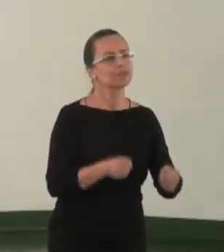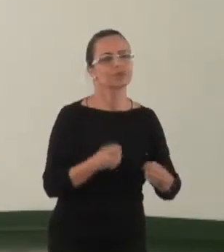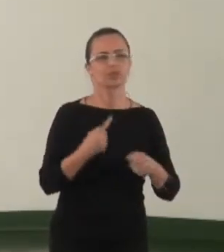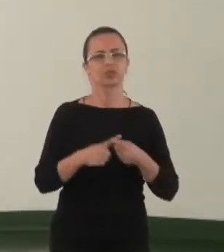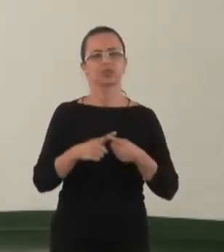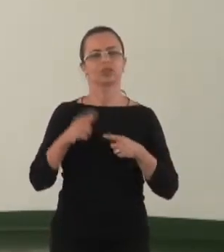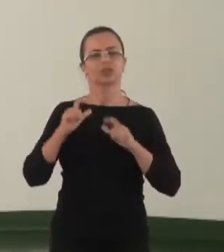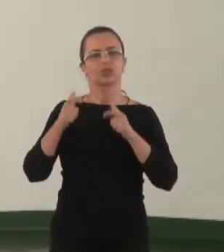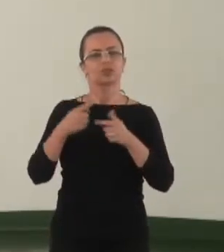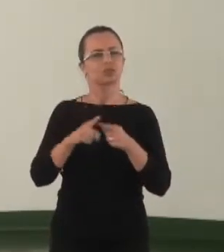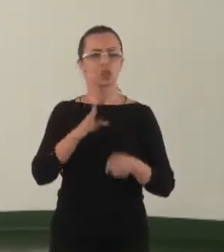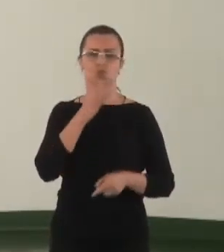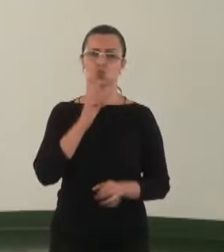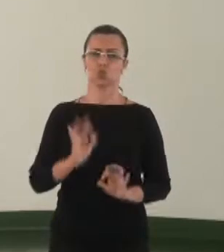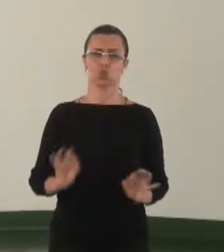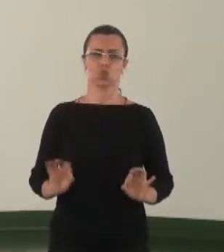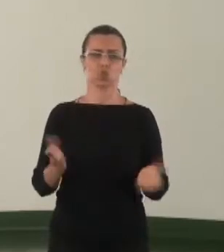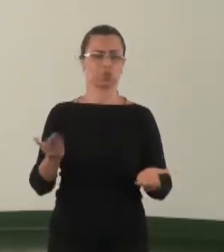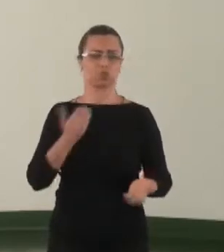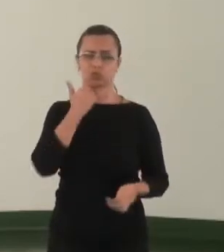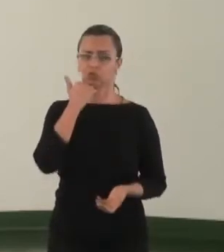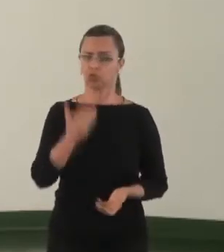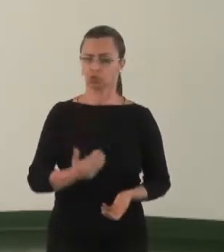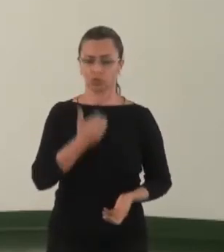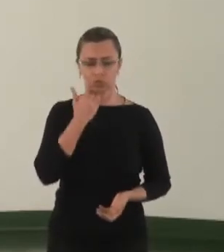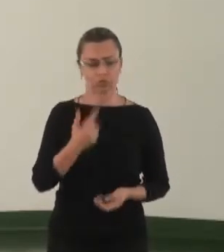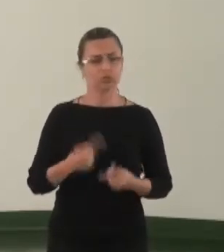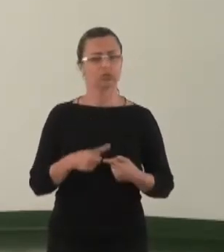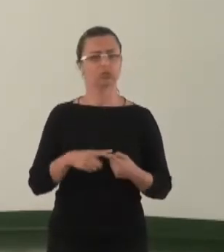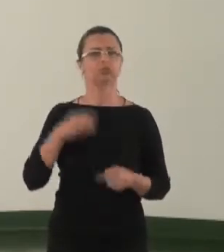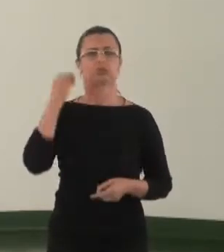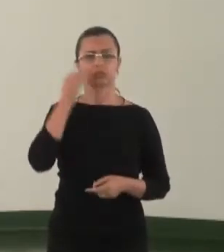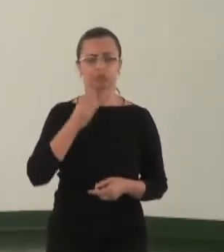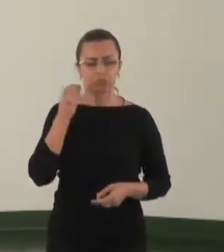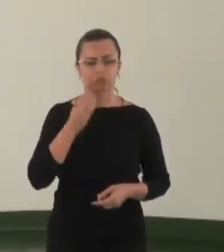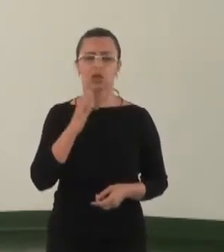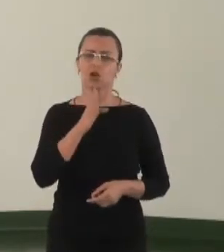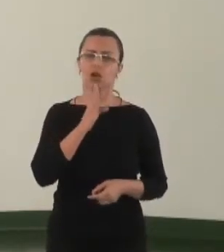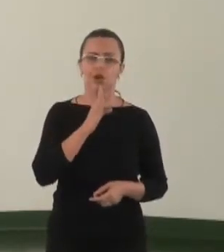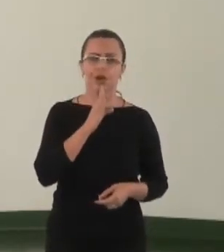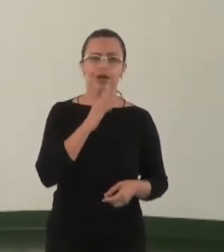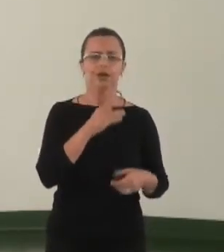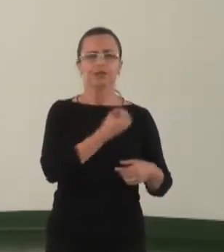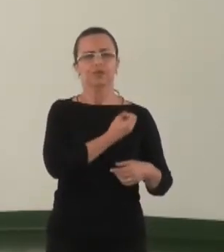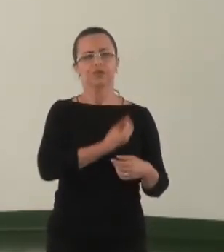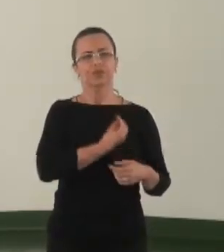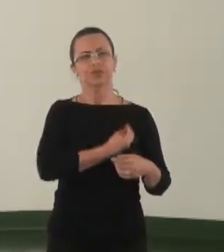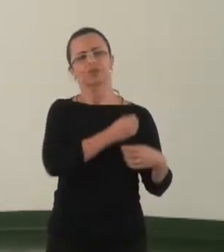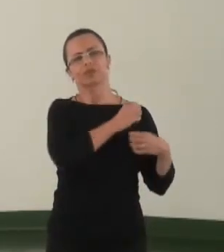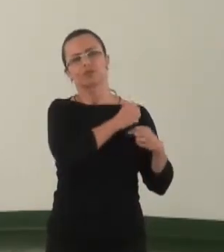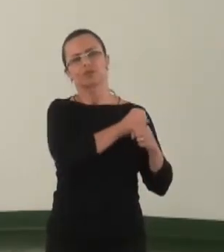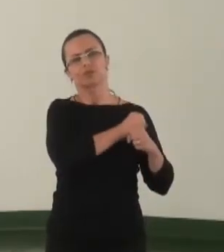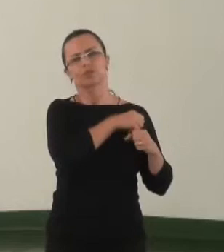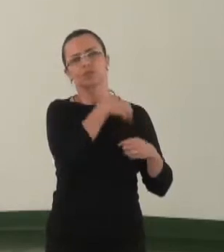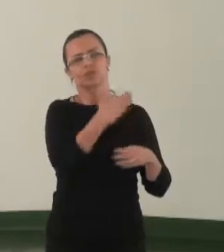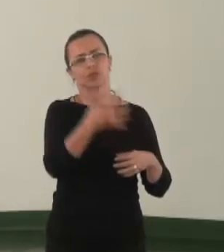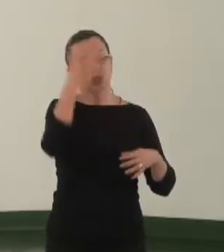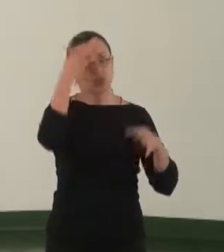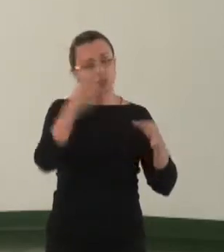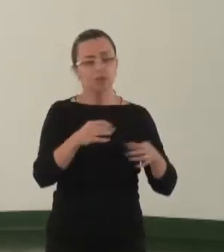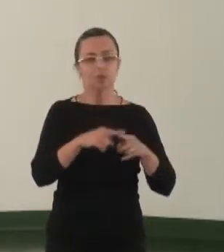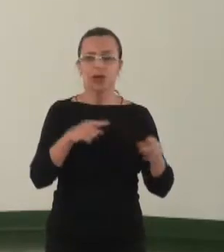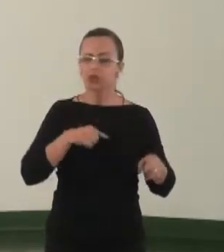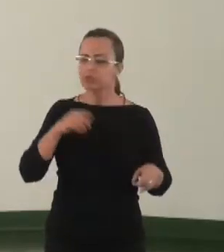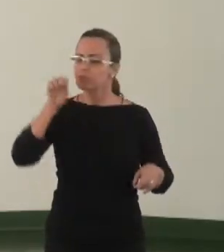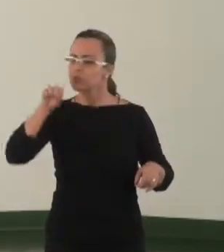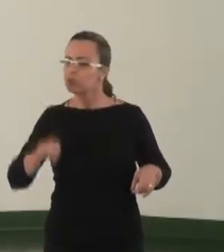comunidade tradicional sem conhecer. Não adianta nada ele, com o conhecimento que ele teve durante a vida, pelo juízo de valor que ele formou, ele querer